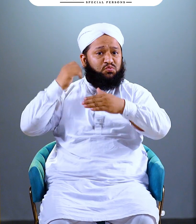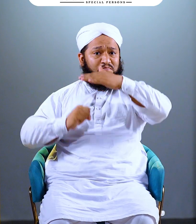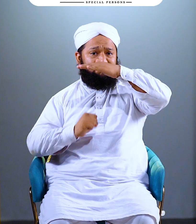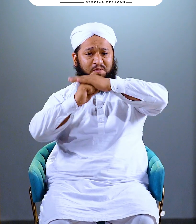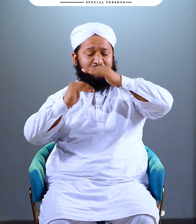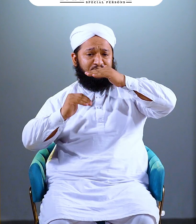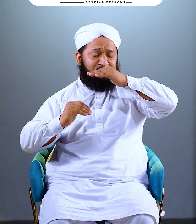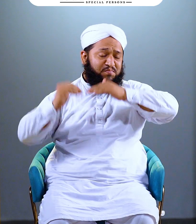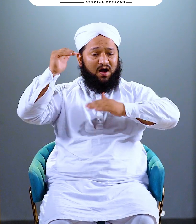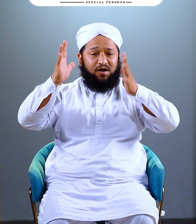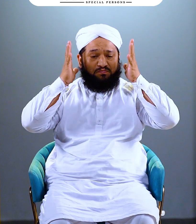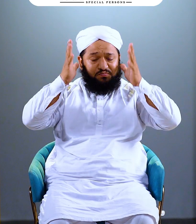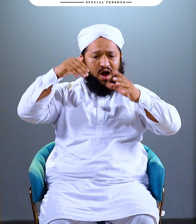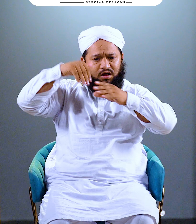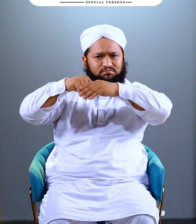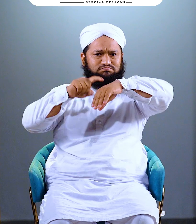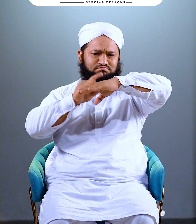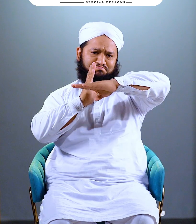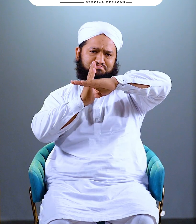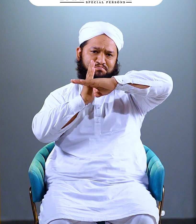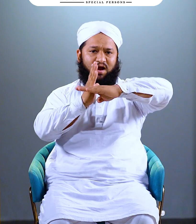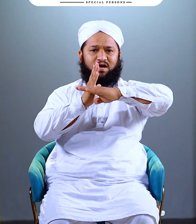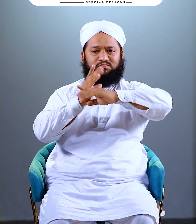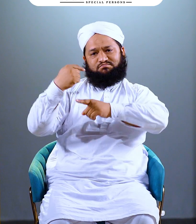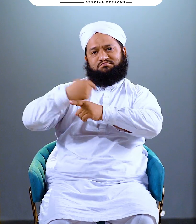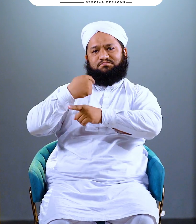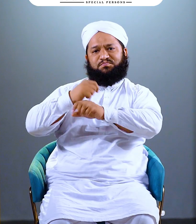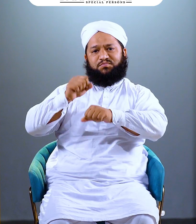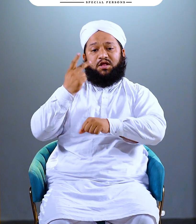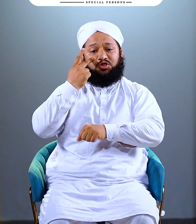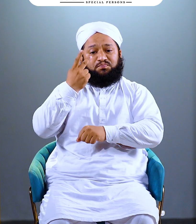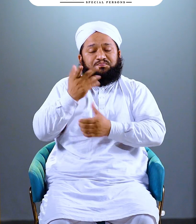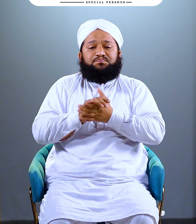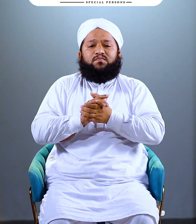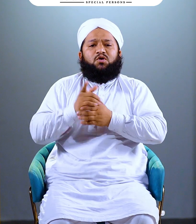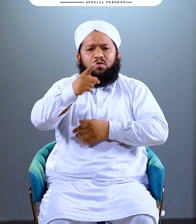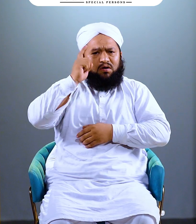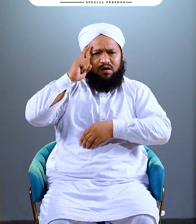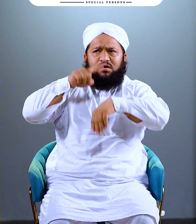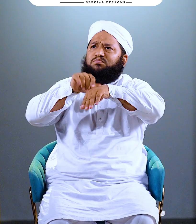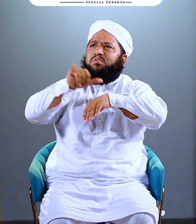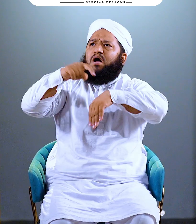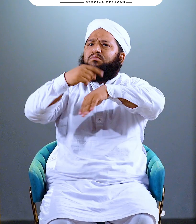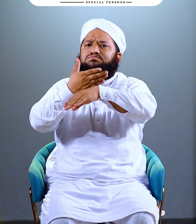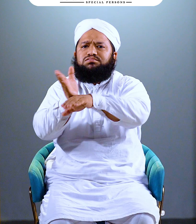بنیادی اور اہم عبادات سے بھی ہمیں وقت کی پابندی کا درس ملتا ہے۔ دیکھیے، فلائٹ لیٹ ہو جاتی